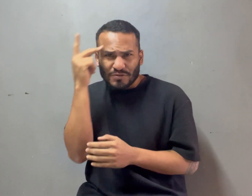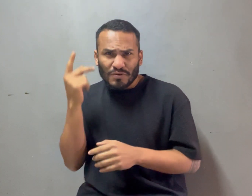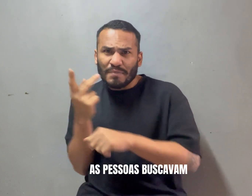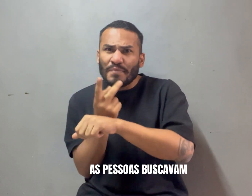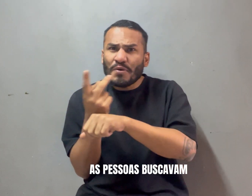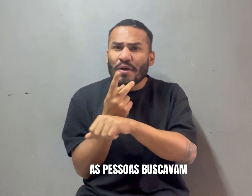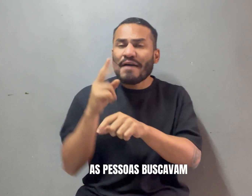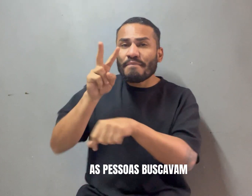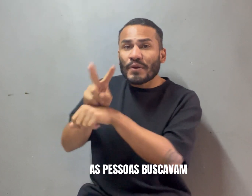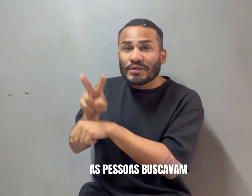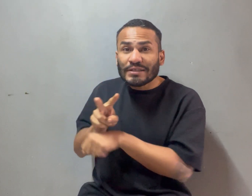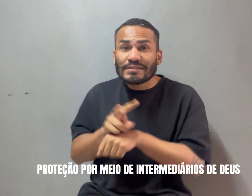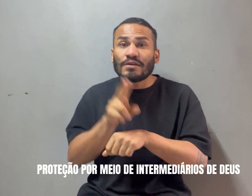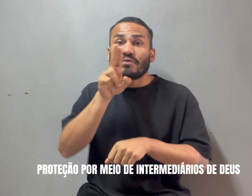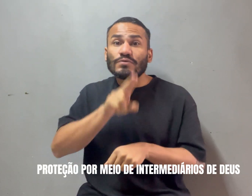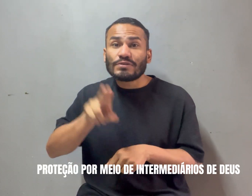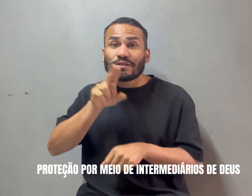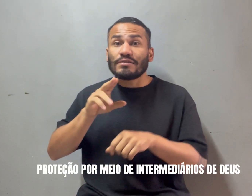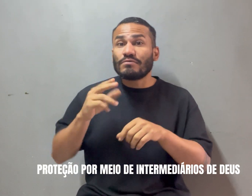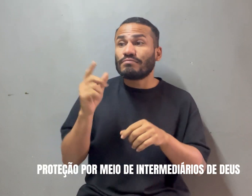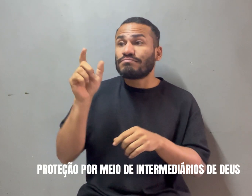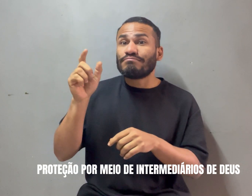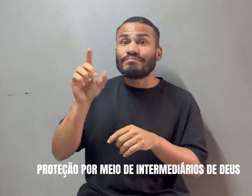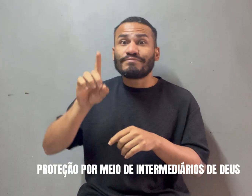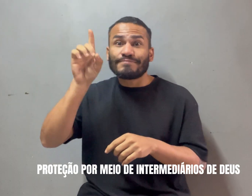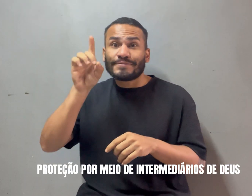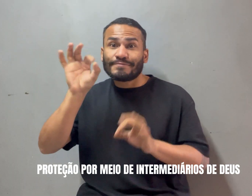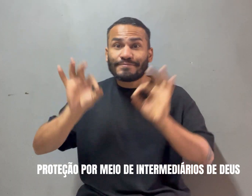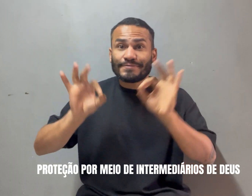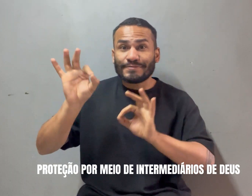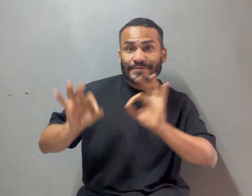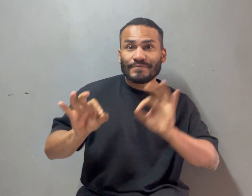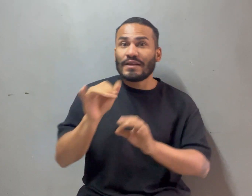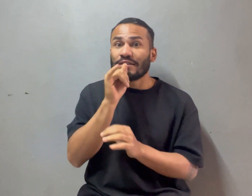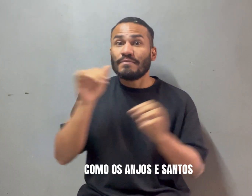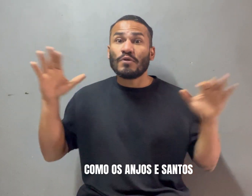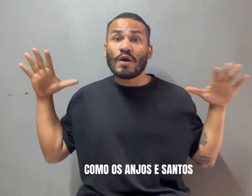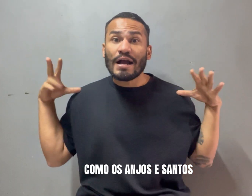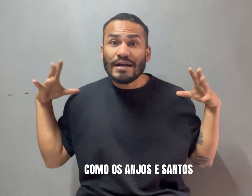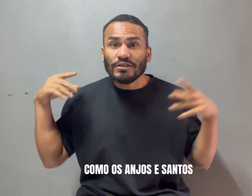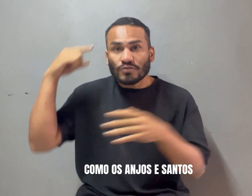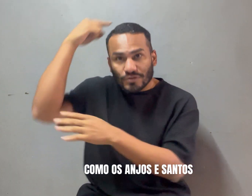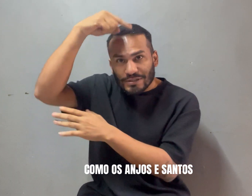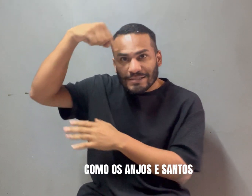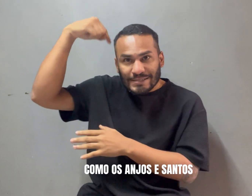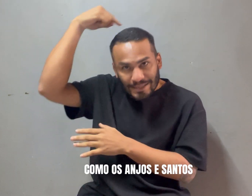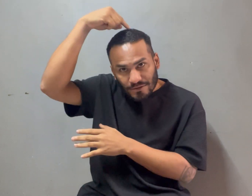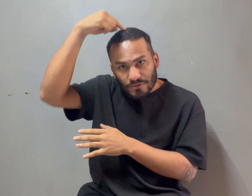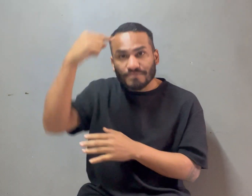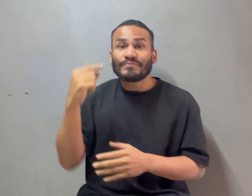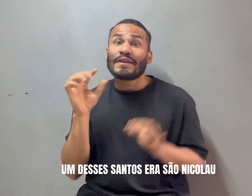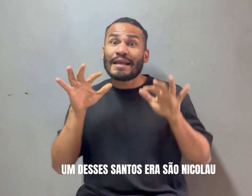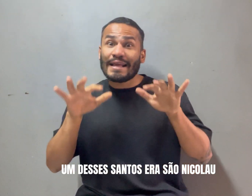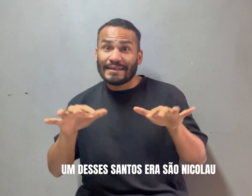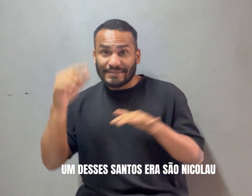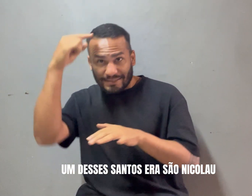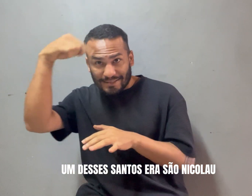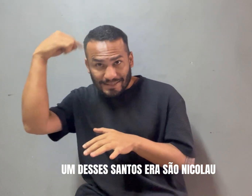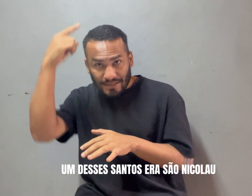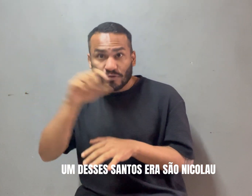as pessoas buscavam proteção por meio de intermediários de Deus, como os anjos e santos. Um desses santos era